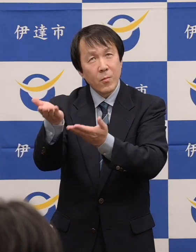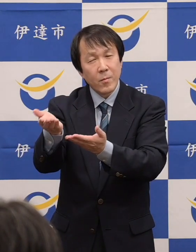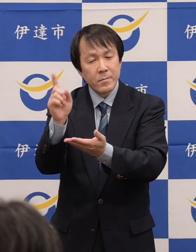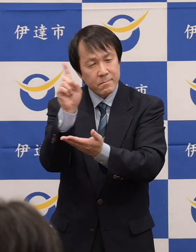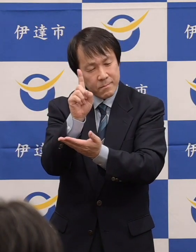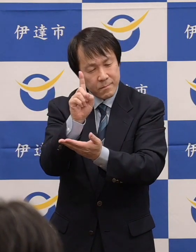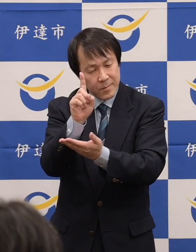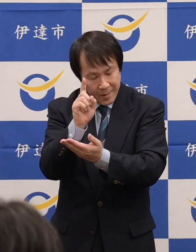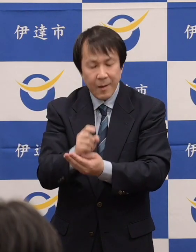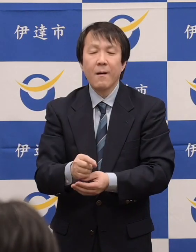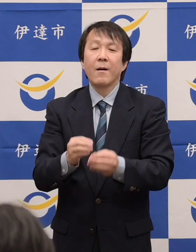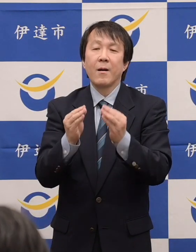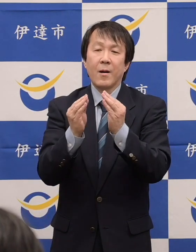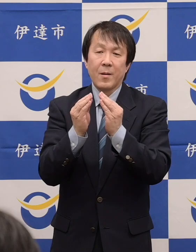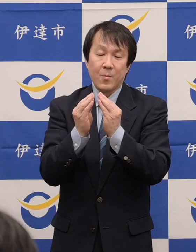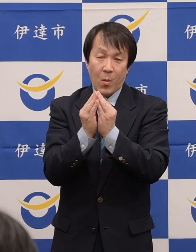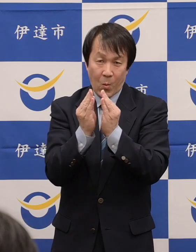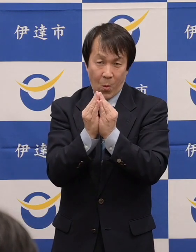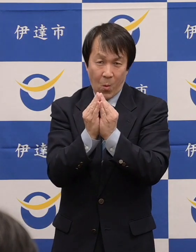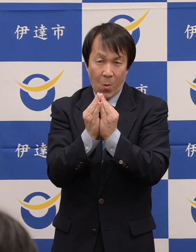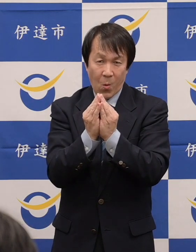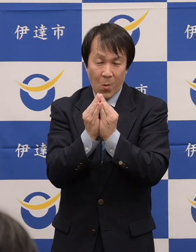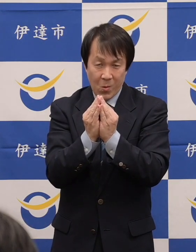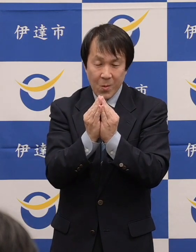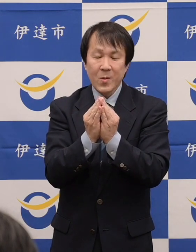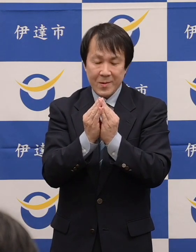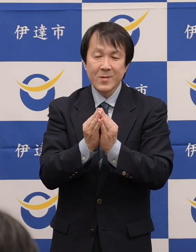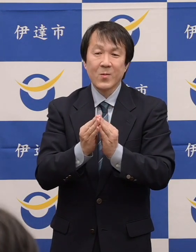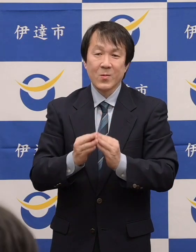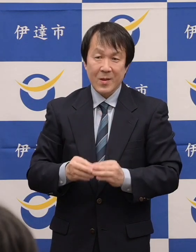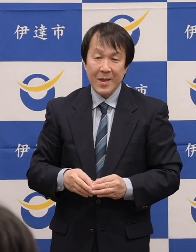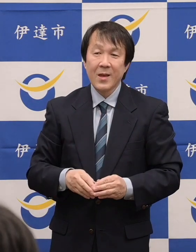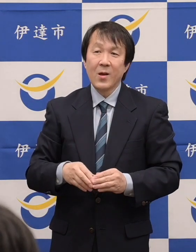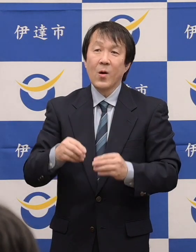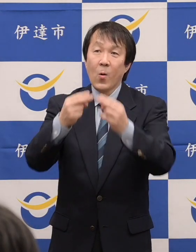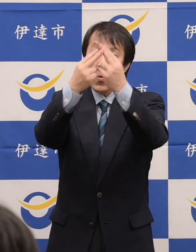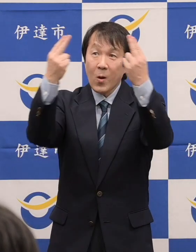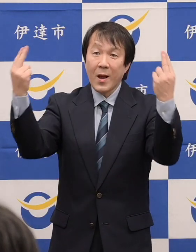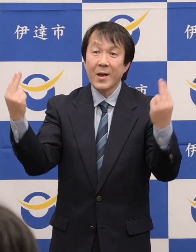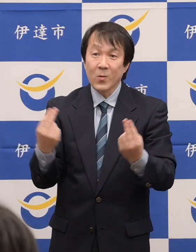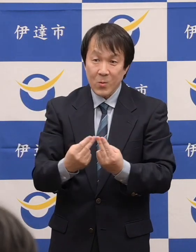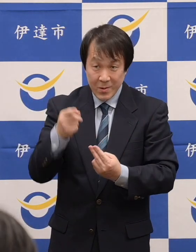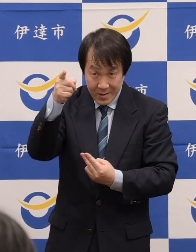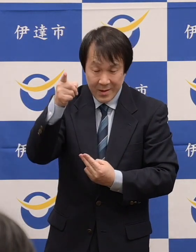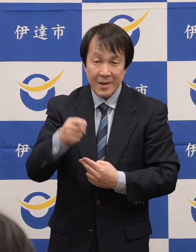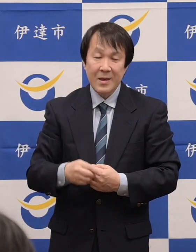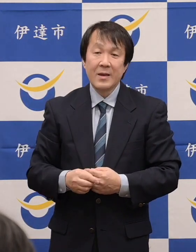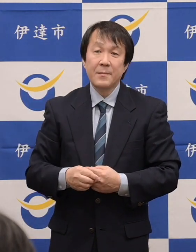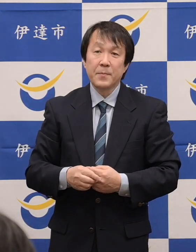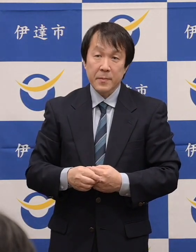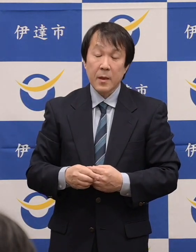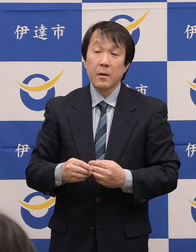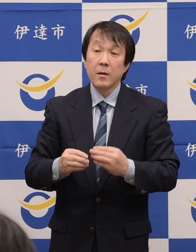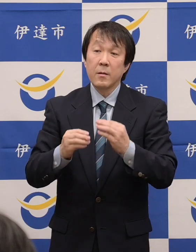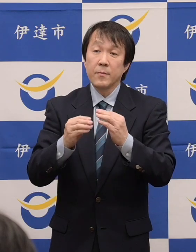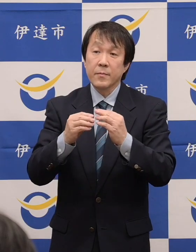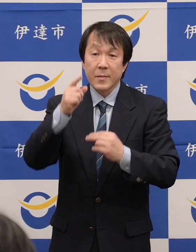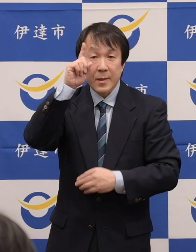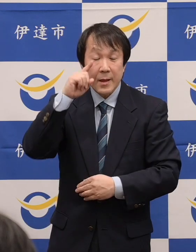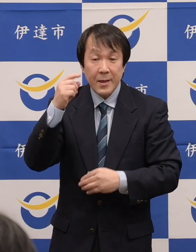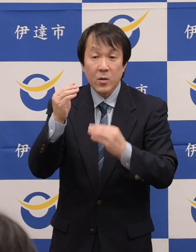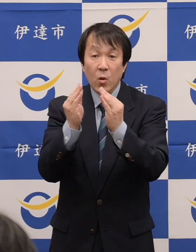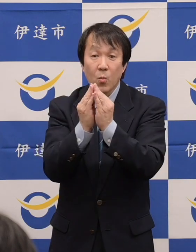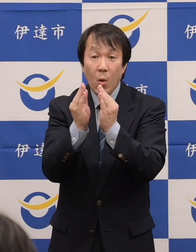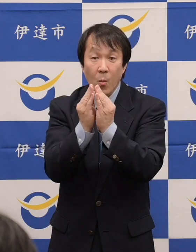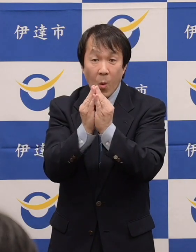だということで、北海道にも多くの桃が行っておりますので、伊達の桃を直接その